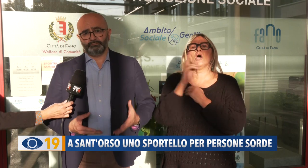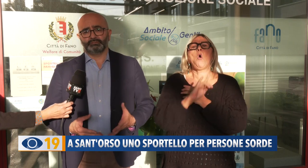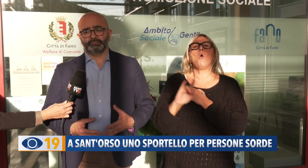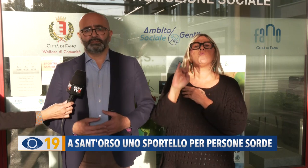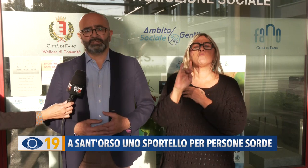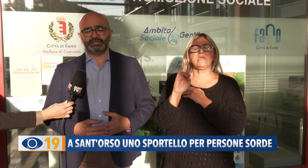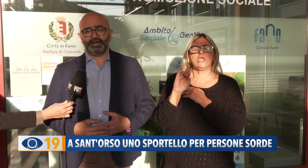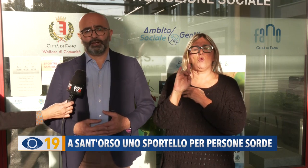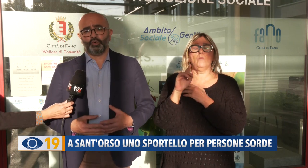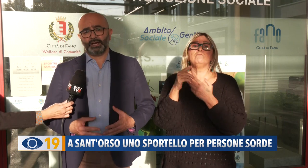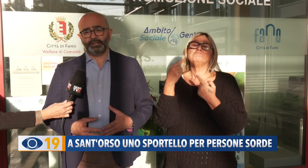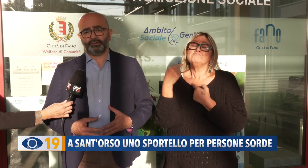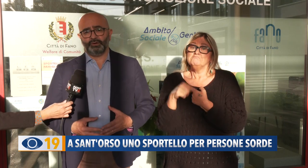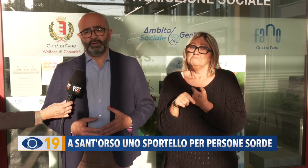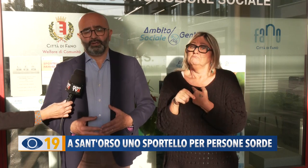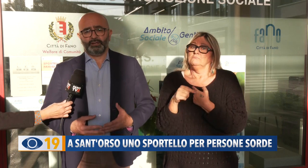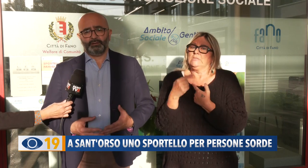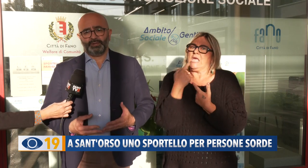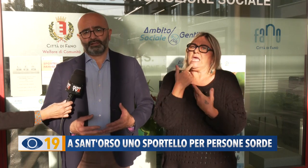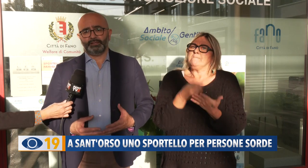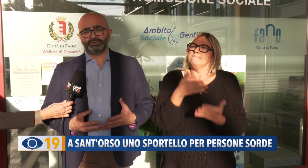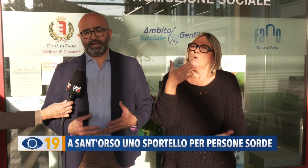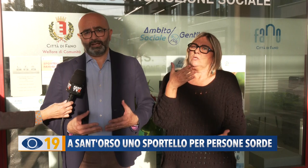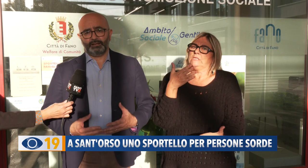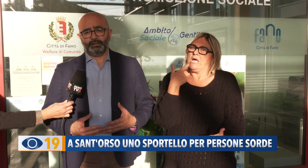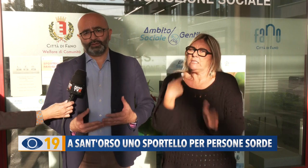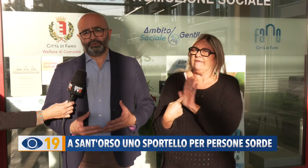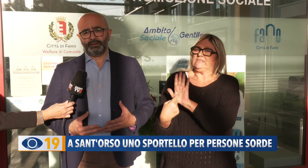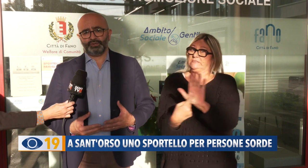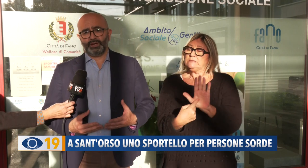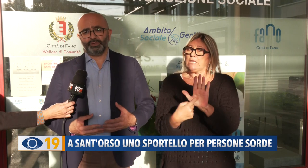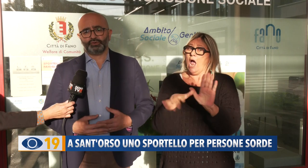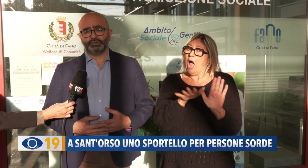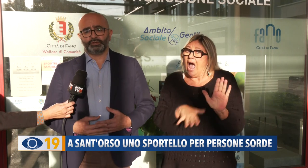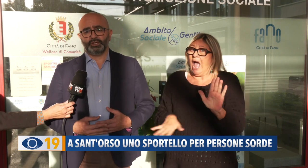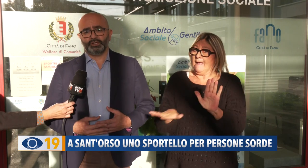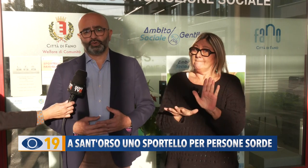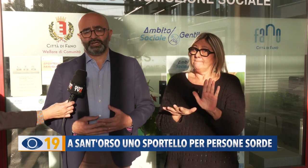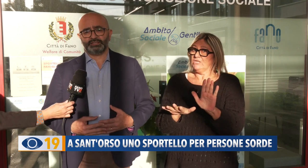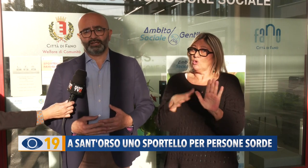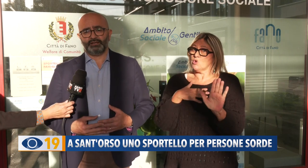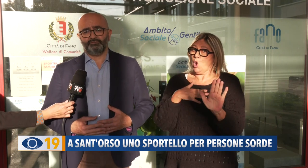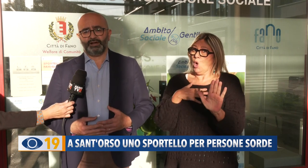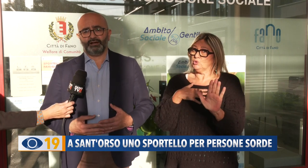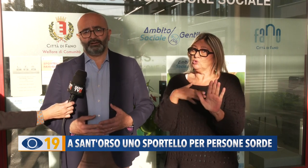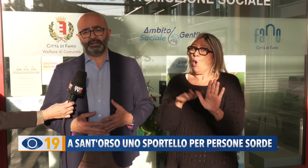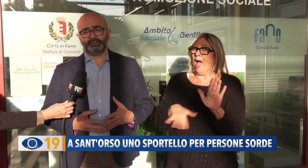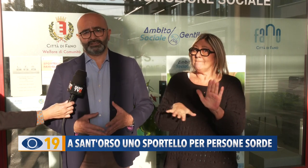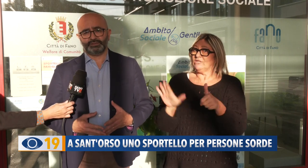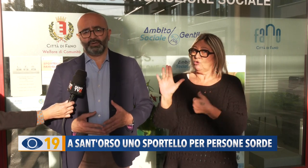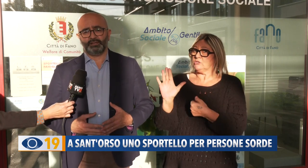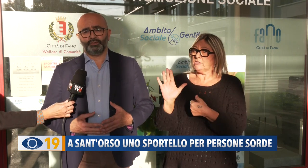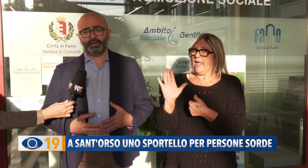un segnale concreto per dimostrare che il nostro ambito, l'ambito sociale 6, va